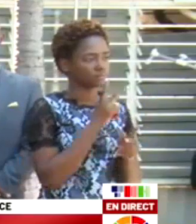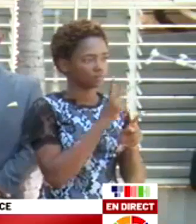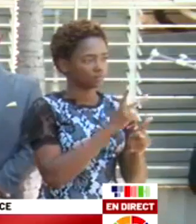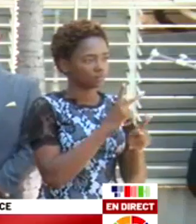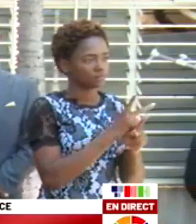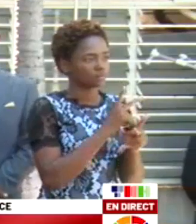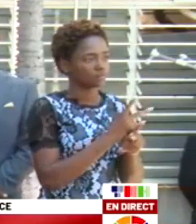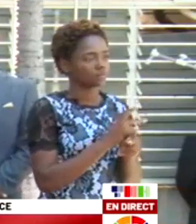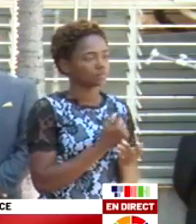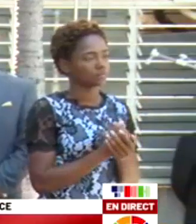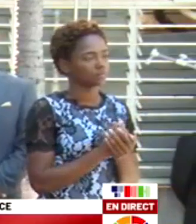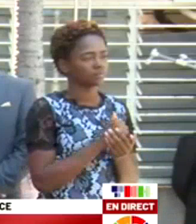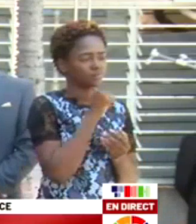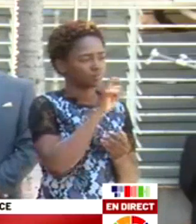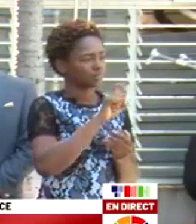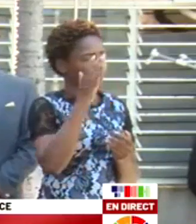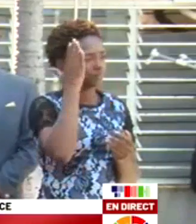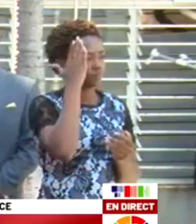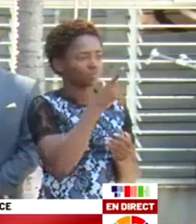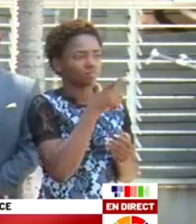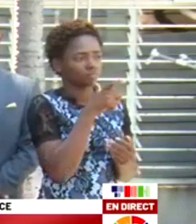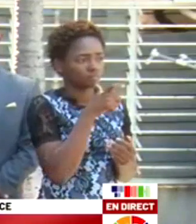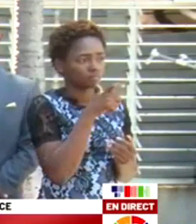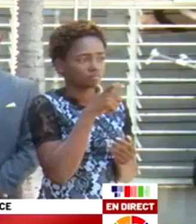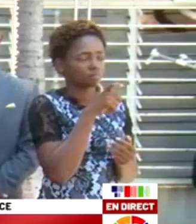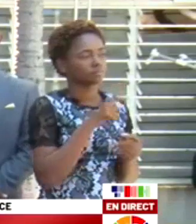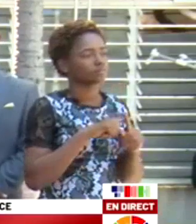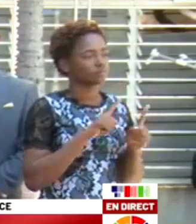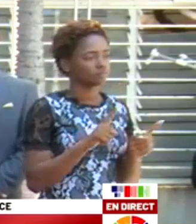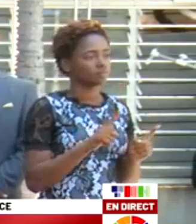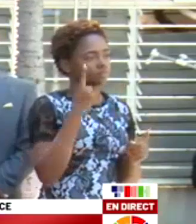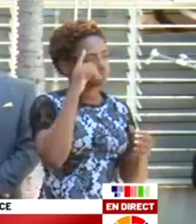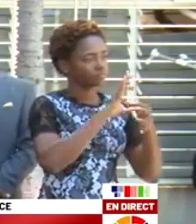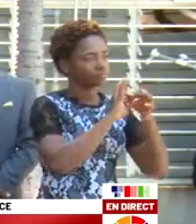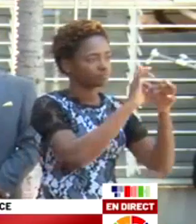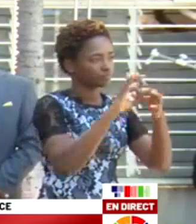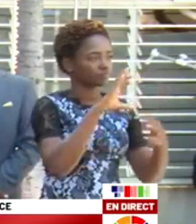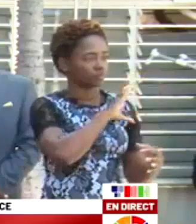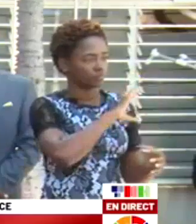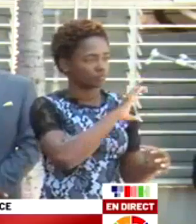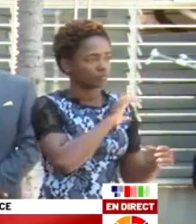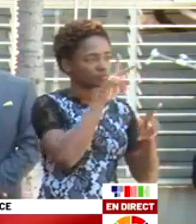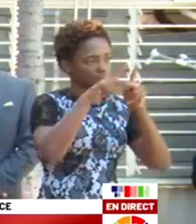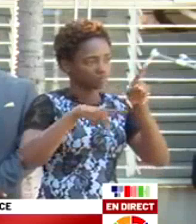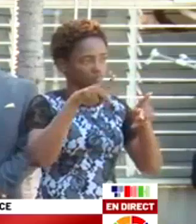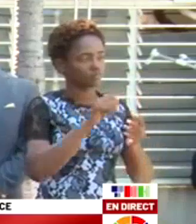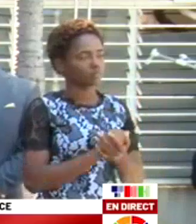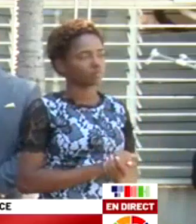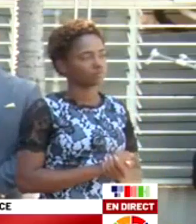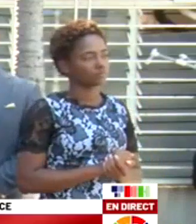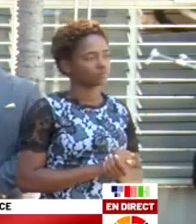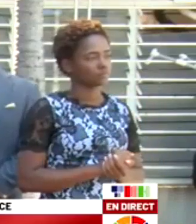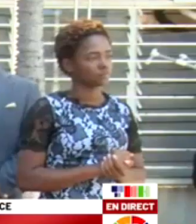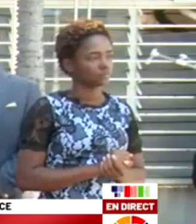kembe anonymali, nous n'avons pas besoin qu'on ait qui monde, c'est justement la collaboration police-population.